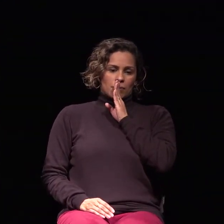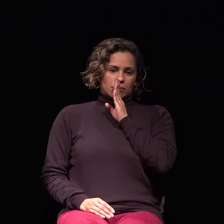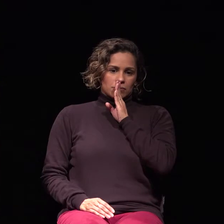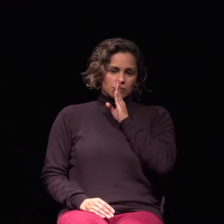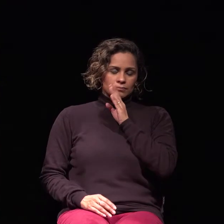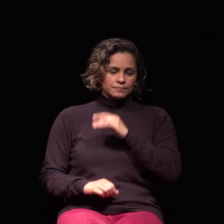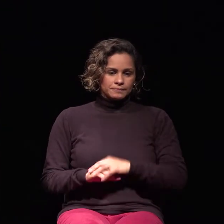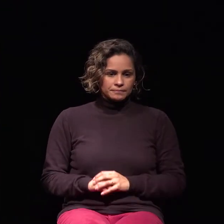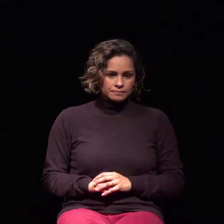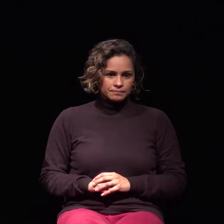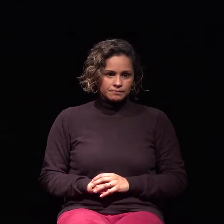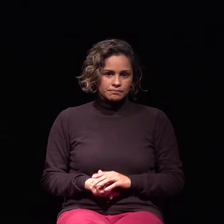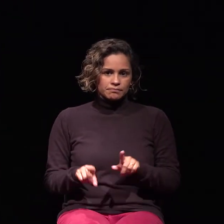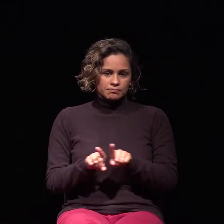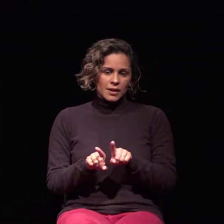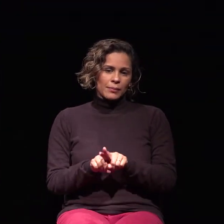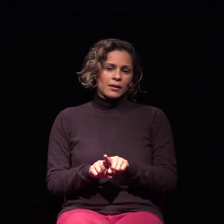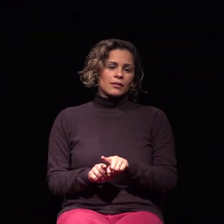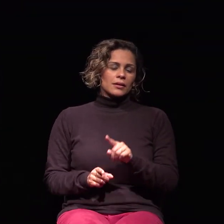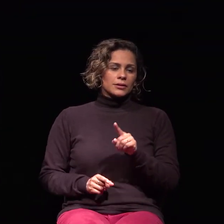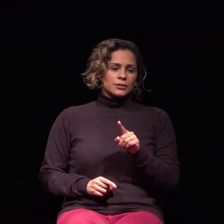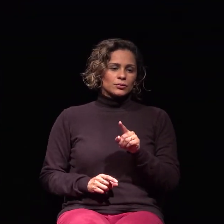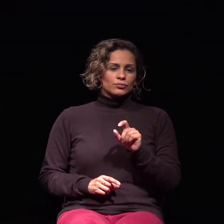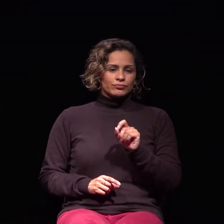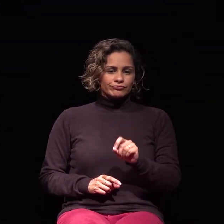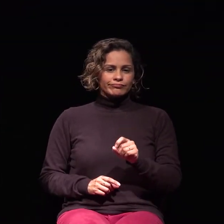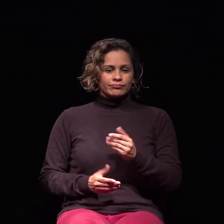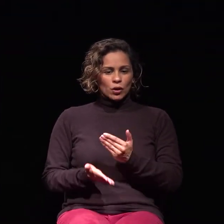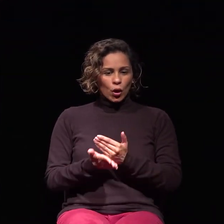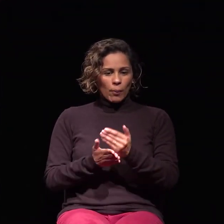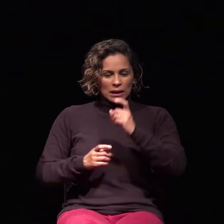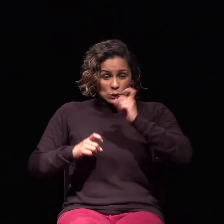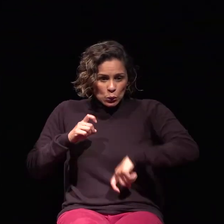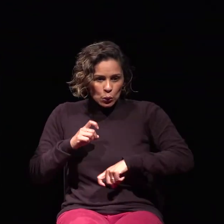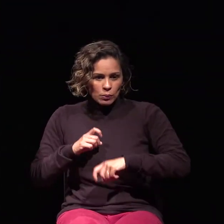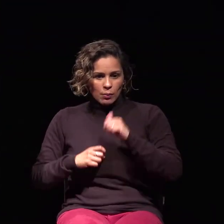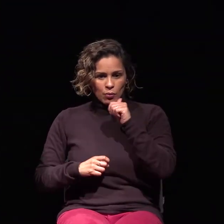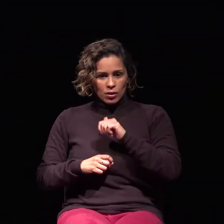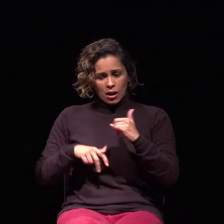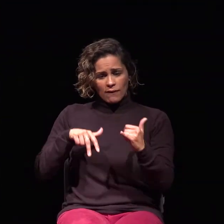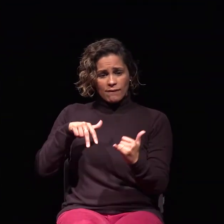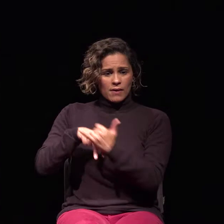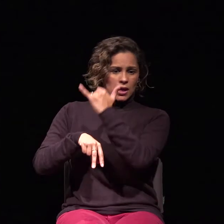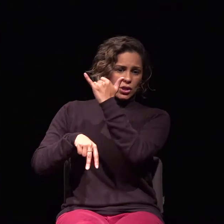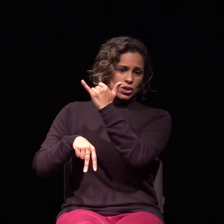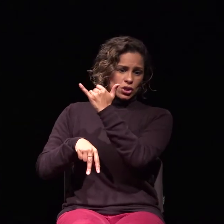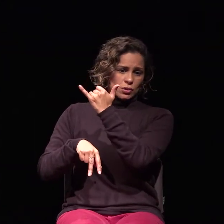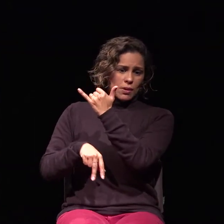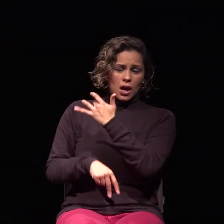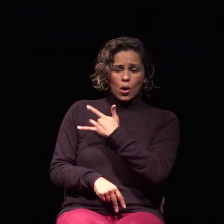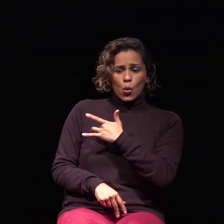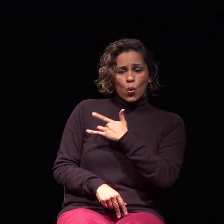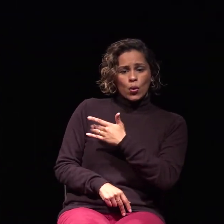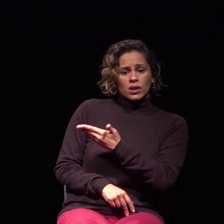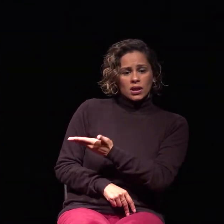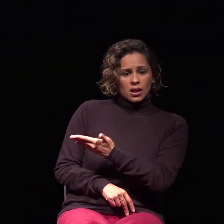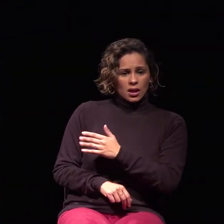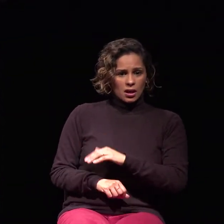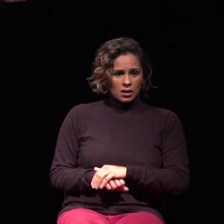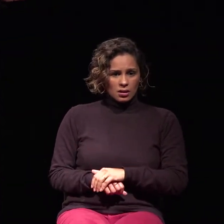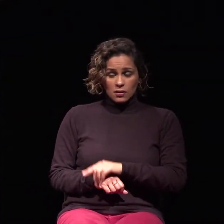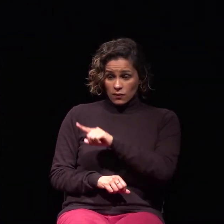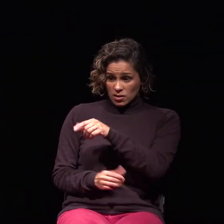Em princípio, o perpetrador está dizendo à mulher vítima: eu te castigo por você ter